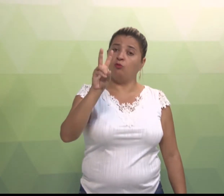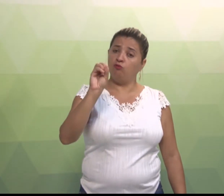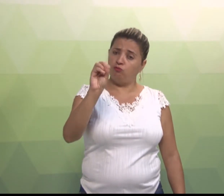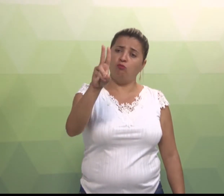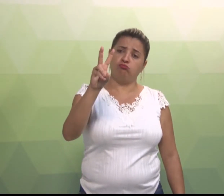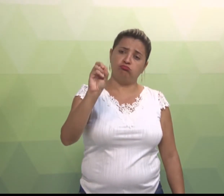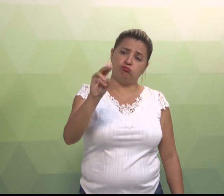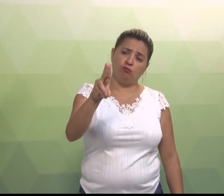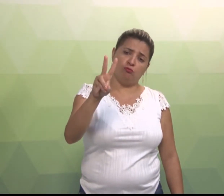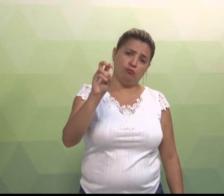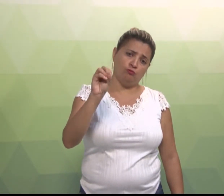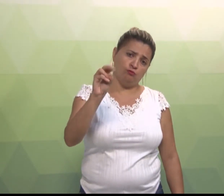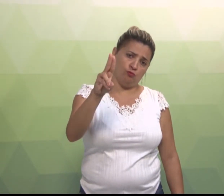V-O-U. Vou.